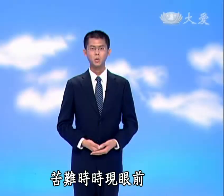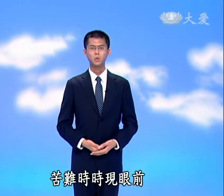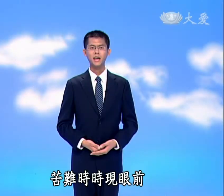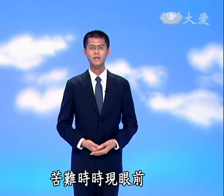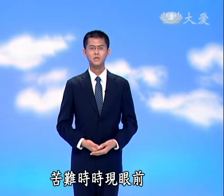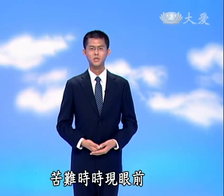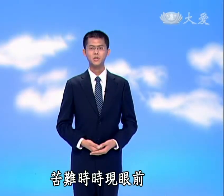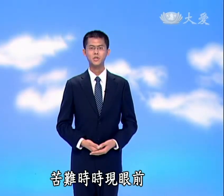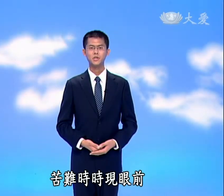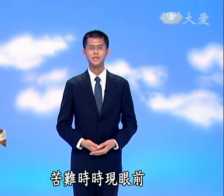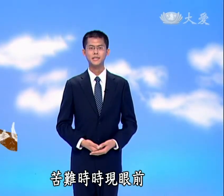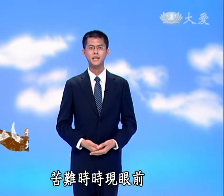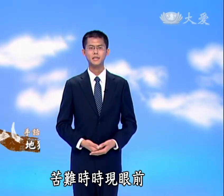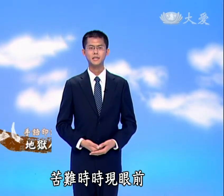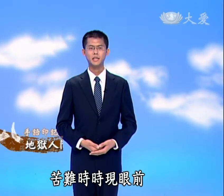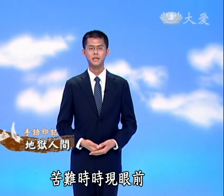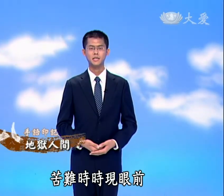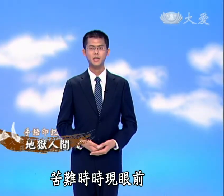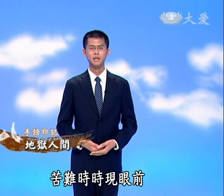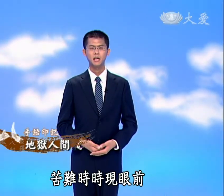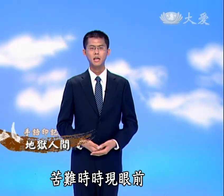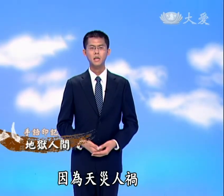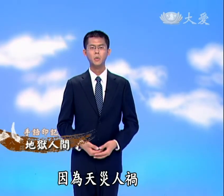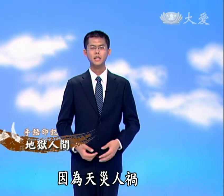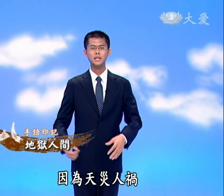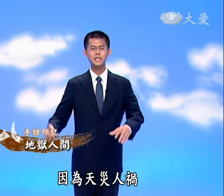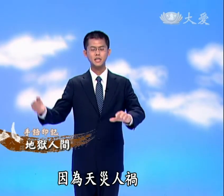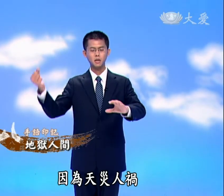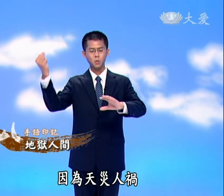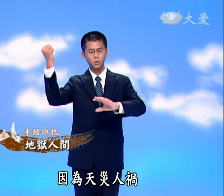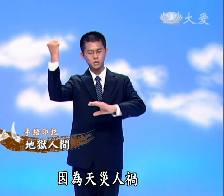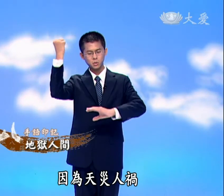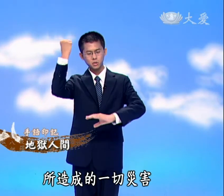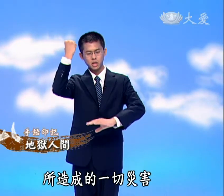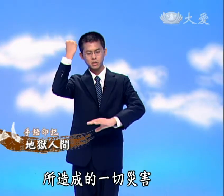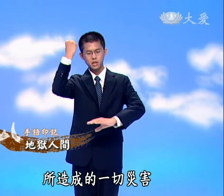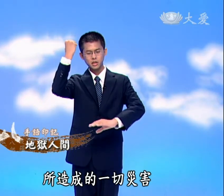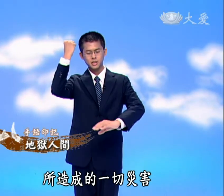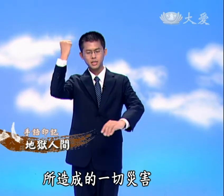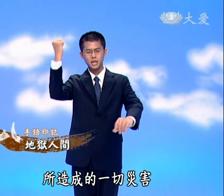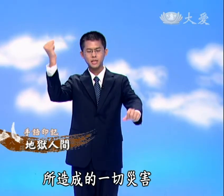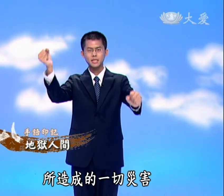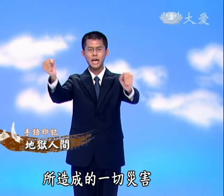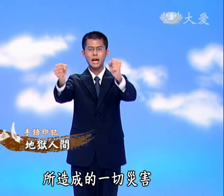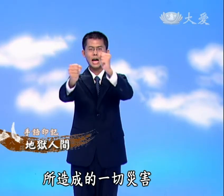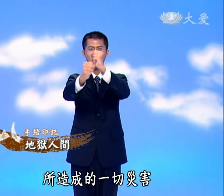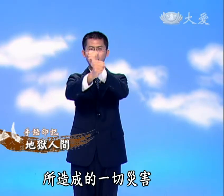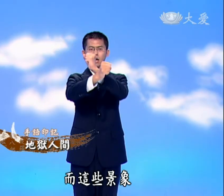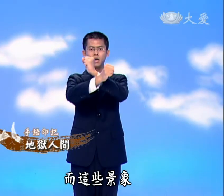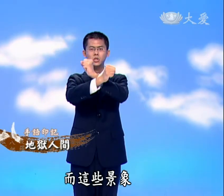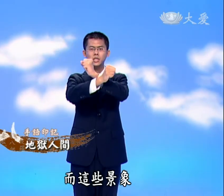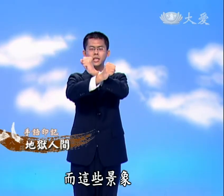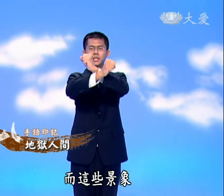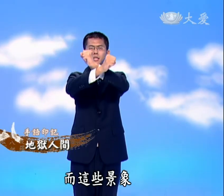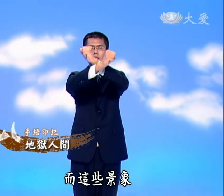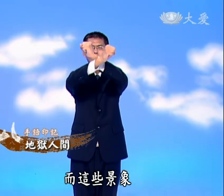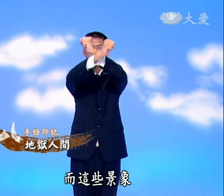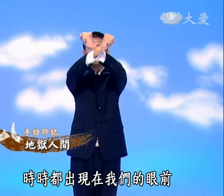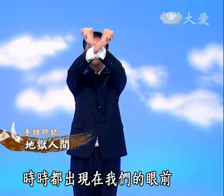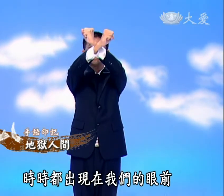难时时现眼前，因为天灾人祸所造成的一切灾害，而这些景象时时